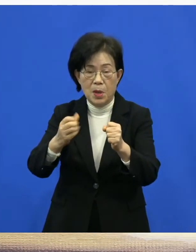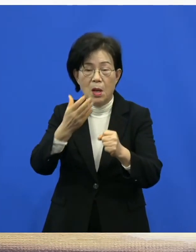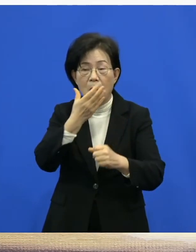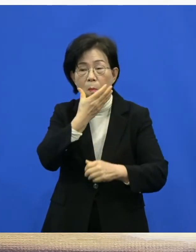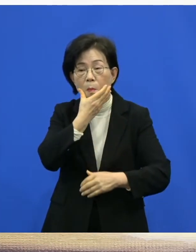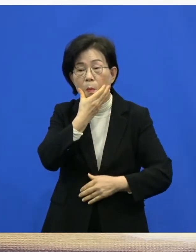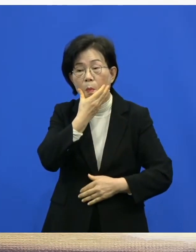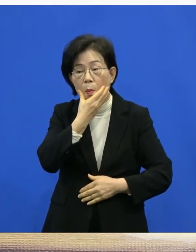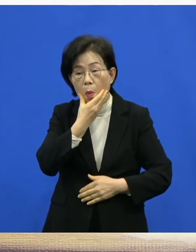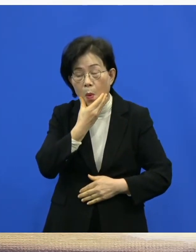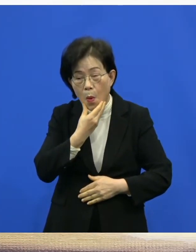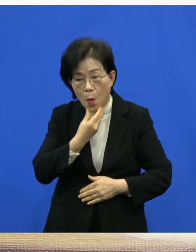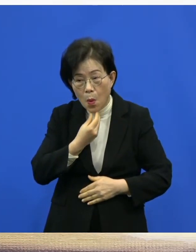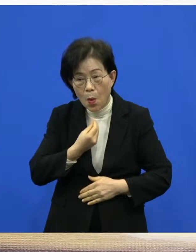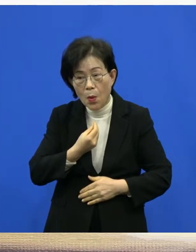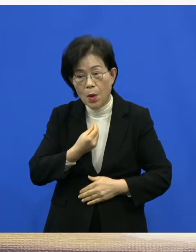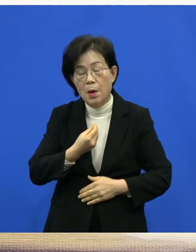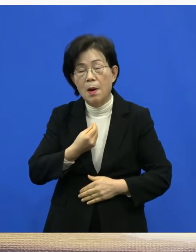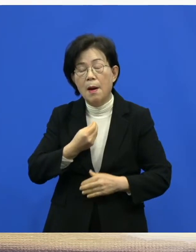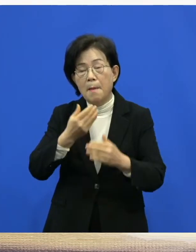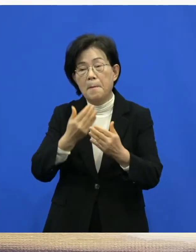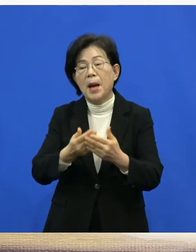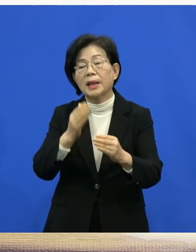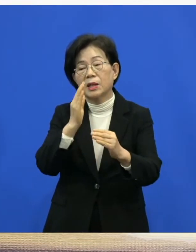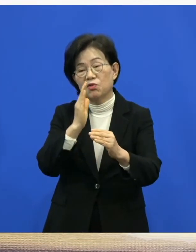지금 이 요셉이 누리고 있는 거예요.